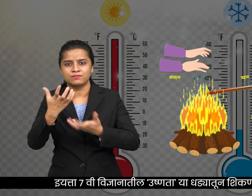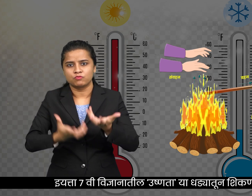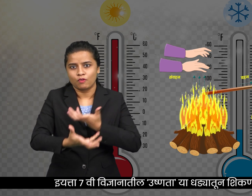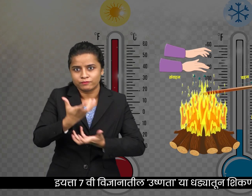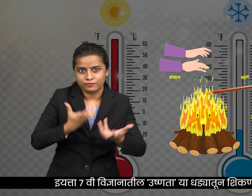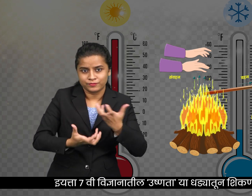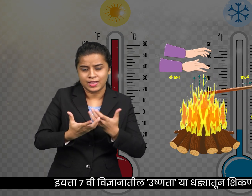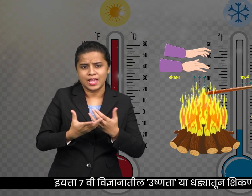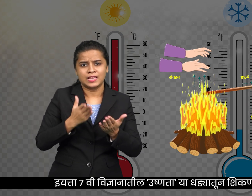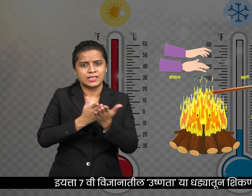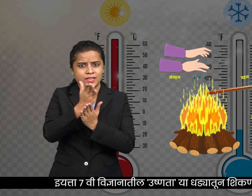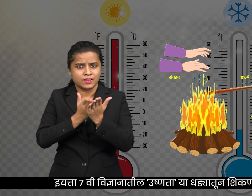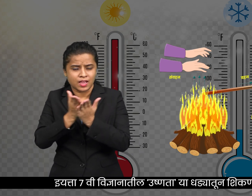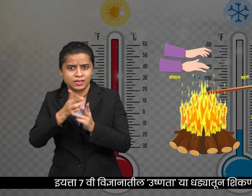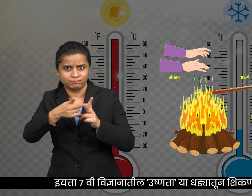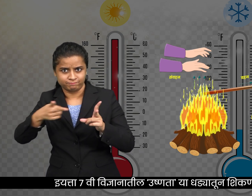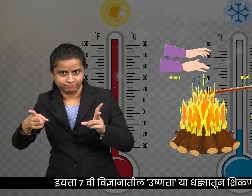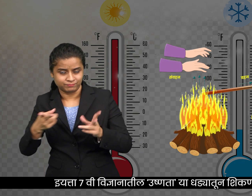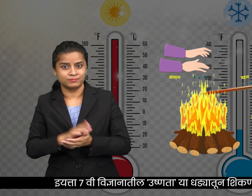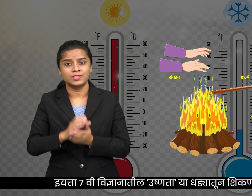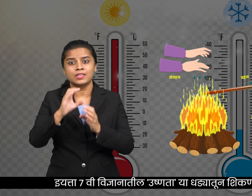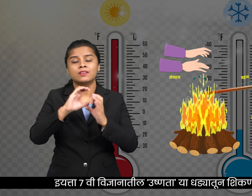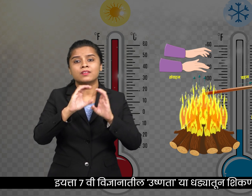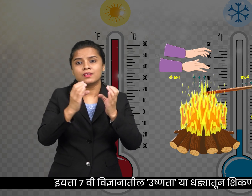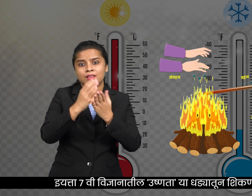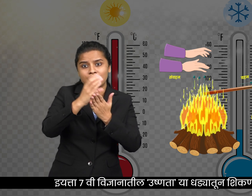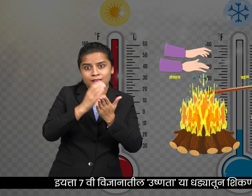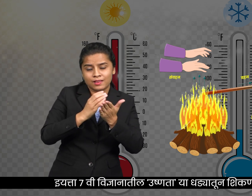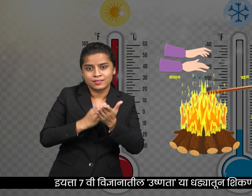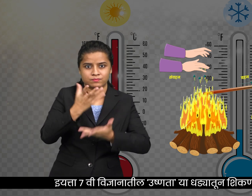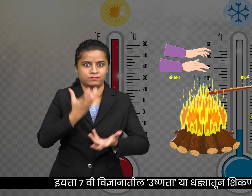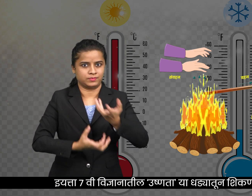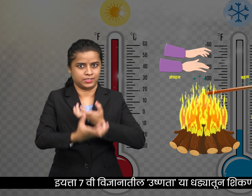इयत्ता 7वी विज्ञानातील उष्णता या धड्यातून शिकणार आहोत.